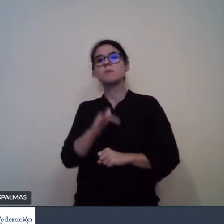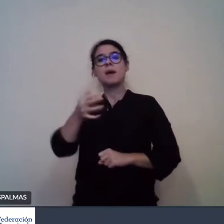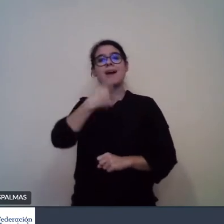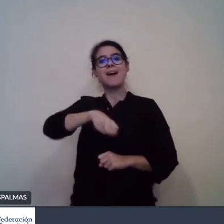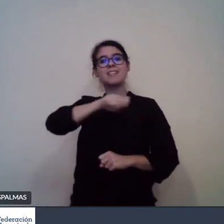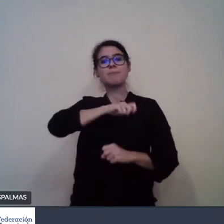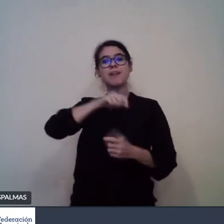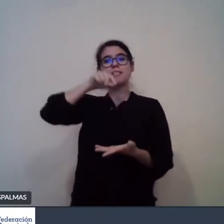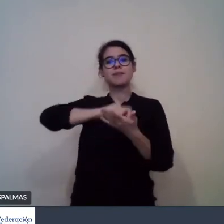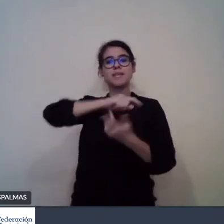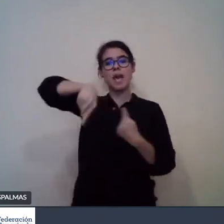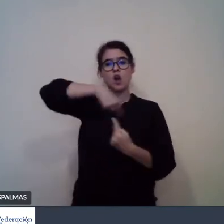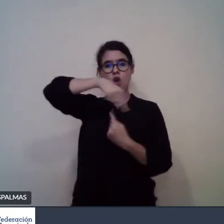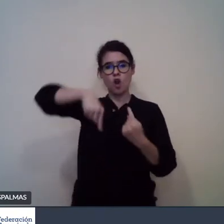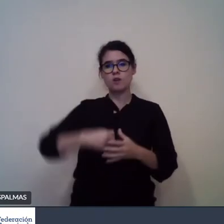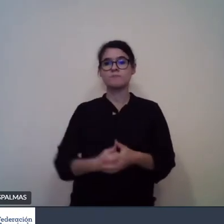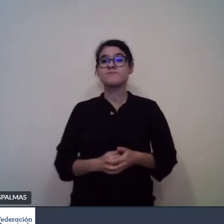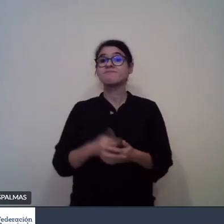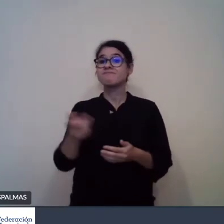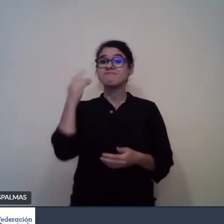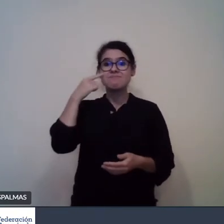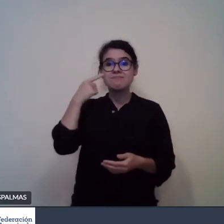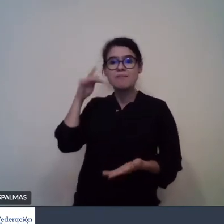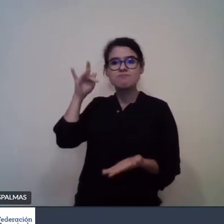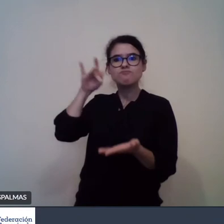Fijaros cómo toca al grande, toca y se abre.